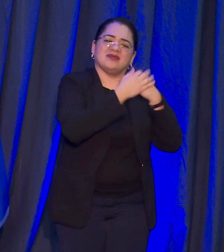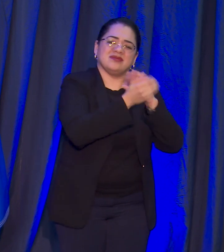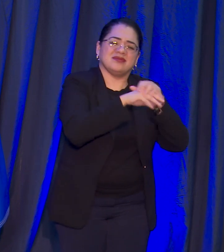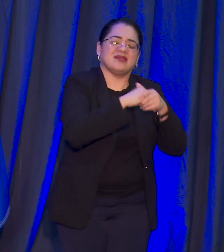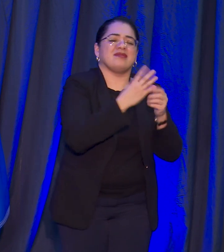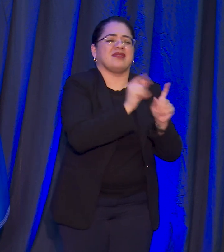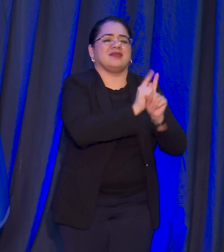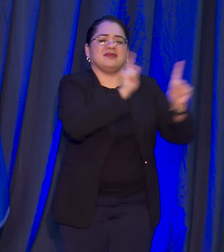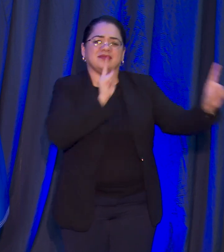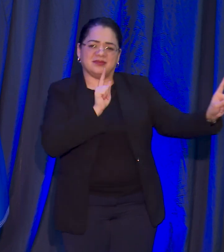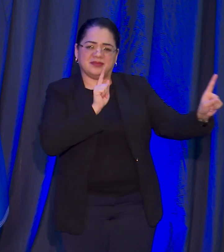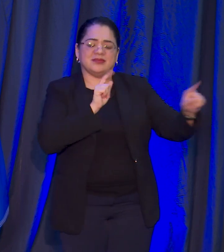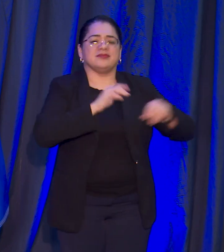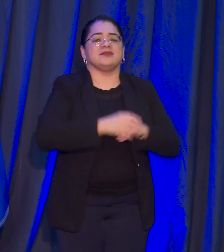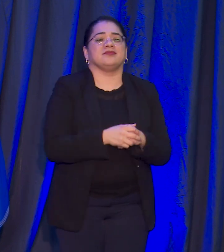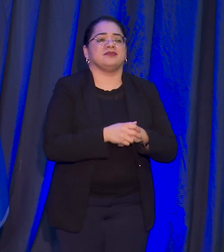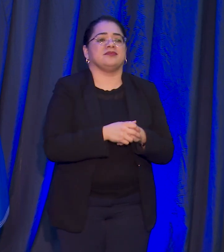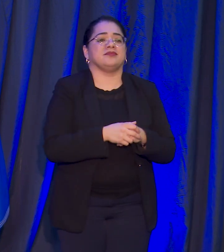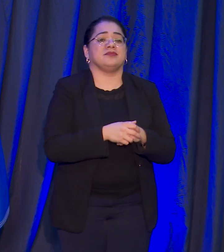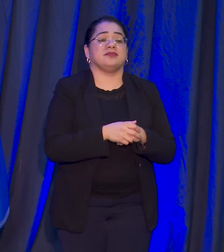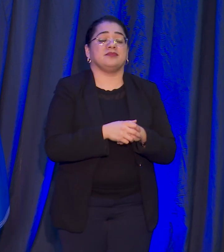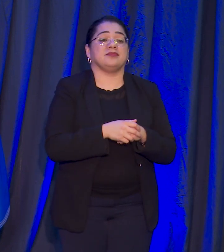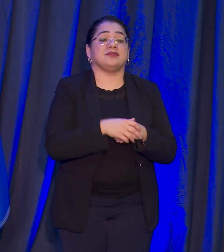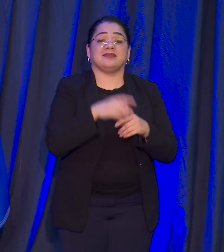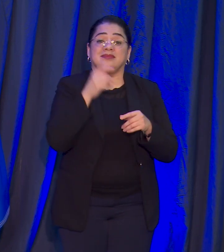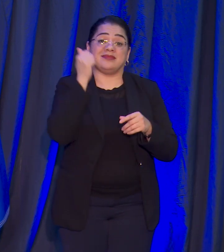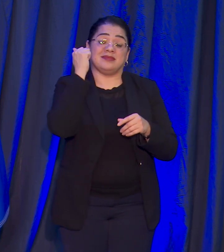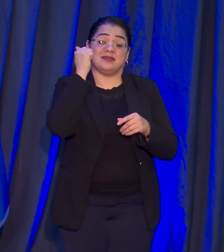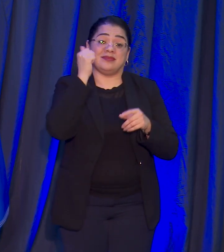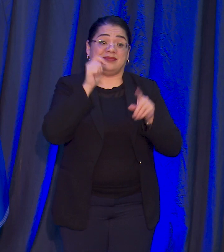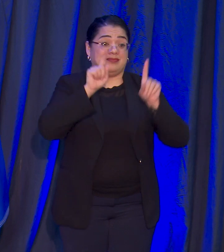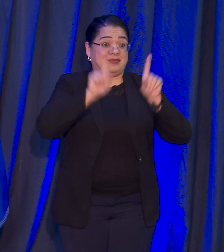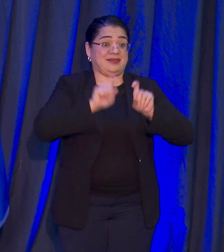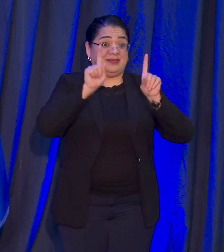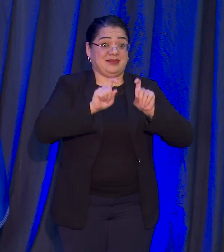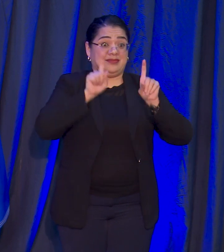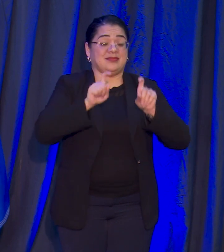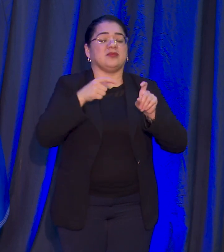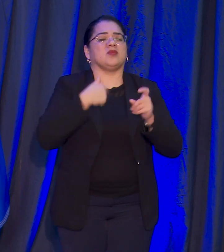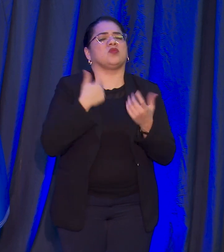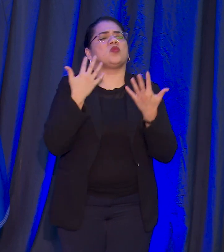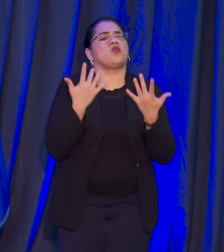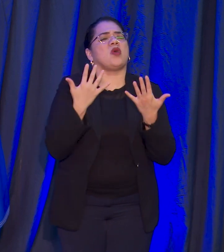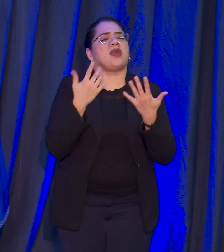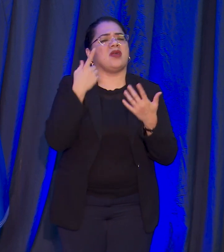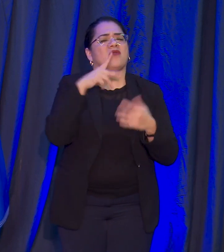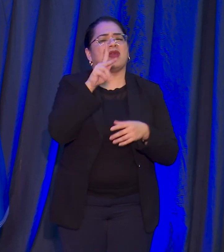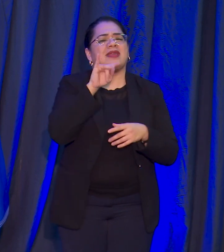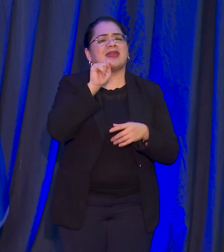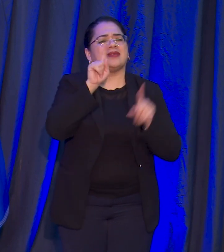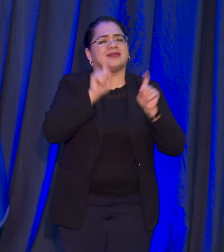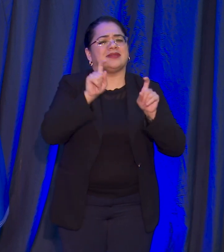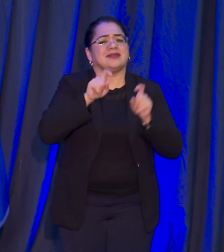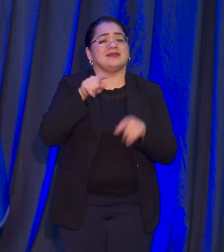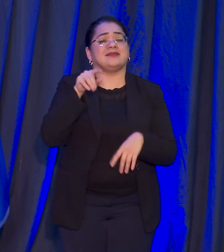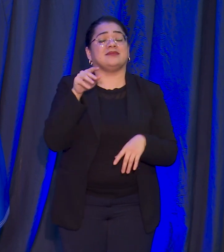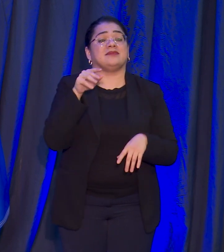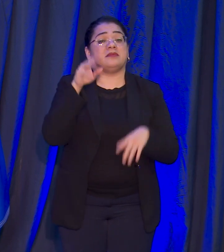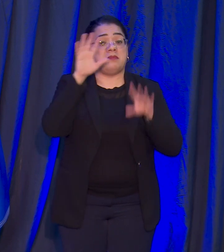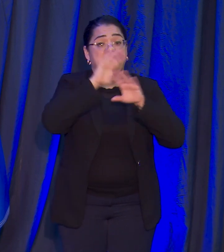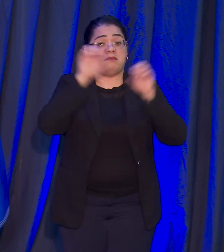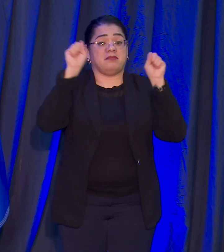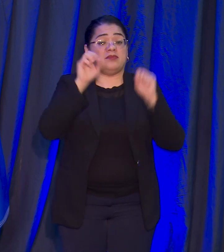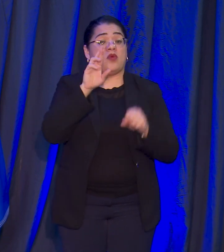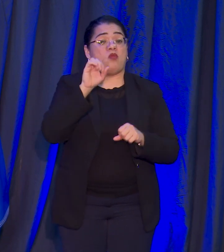nueva guía para el COVID-19. Las pruebas es para obtener más pruebas, porque como dijo el alcalde Roberto